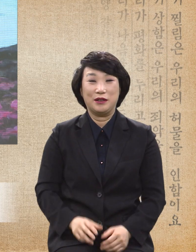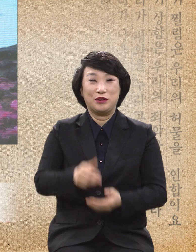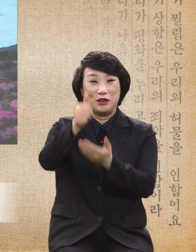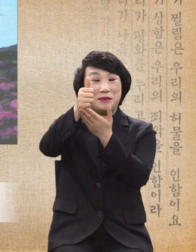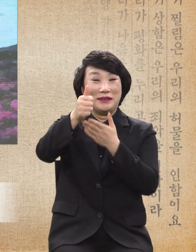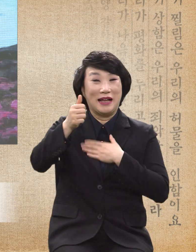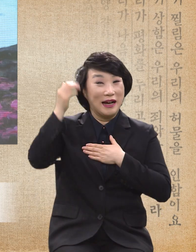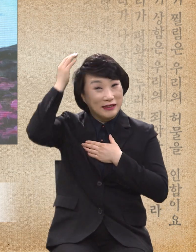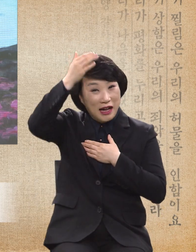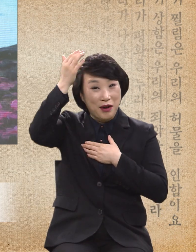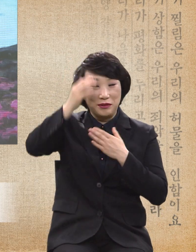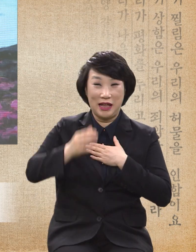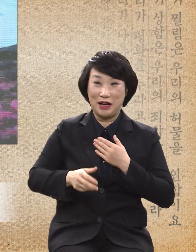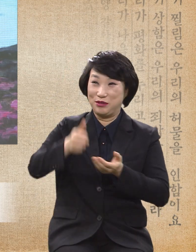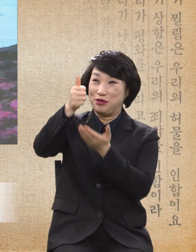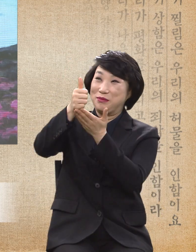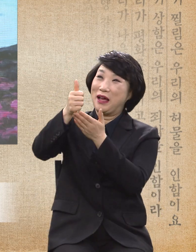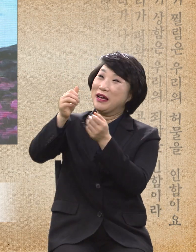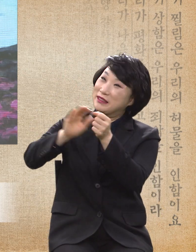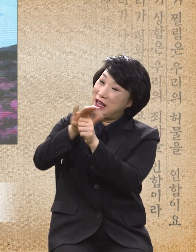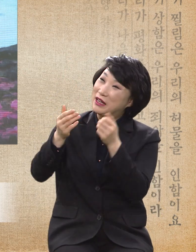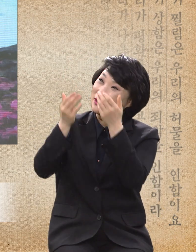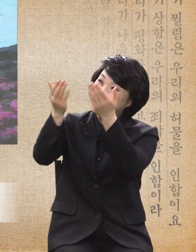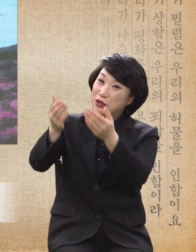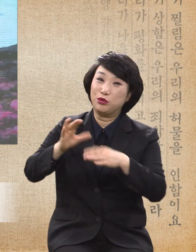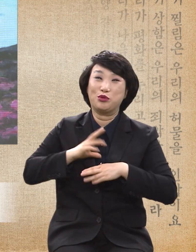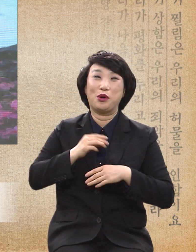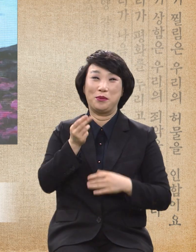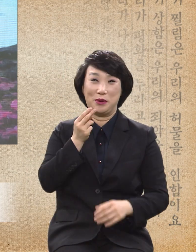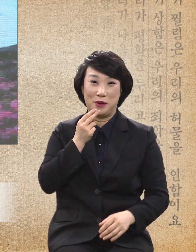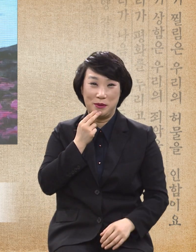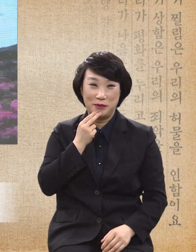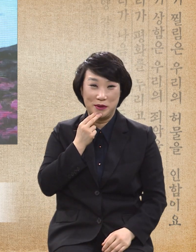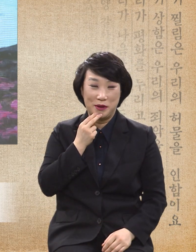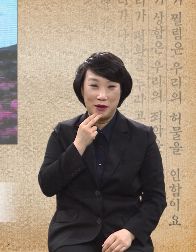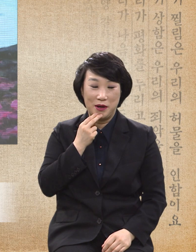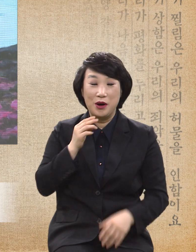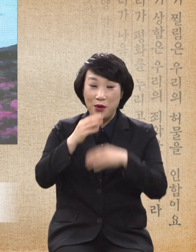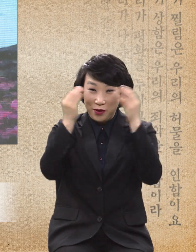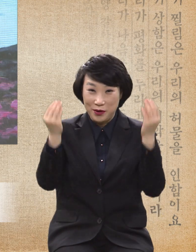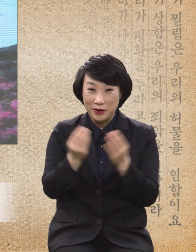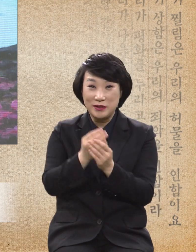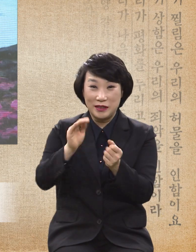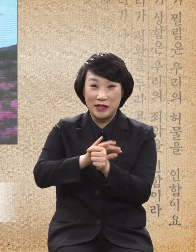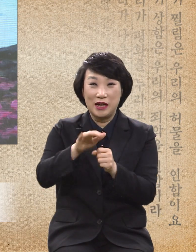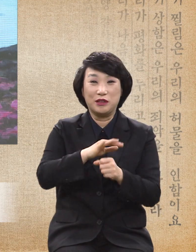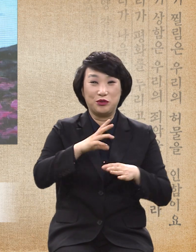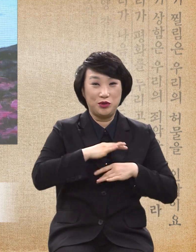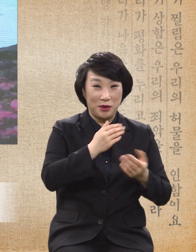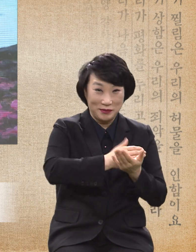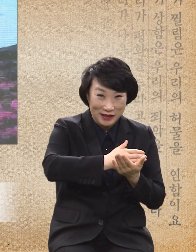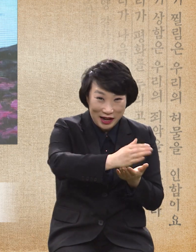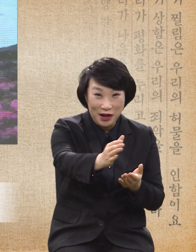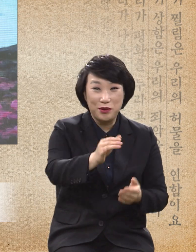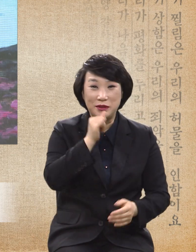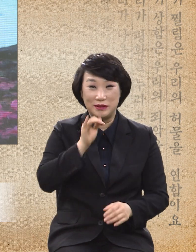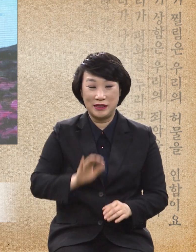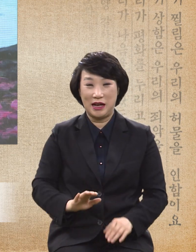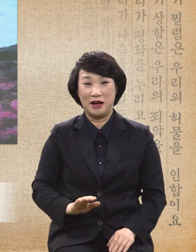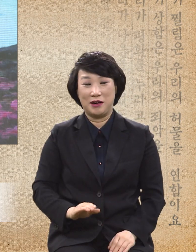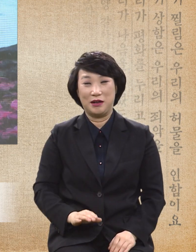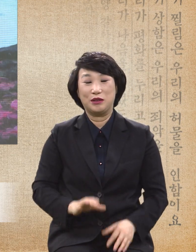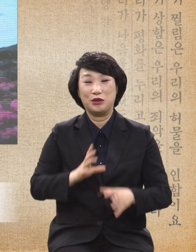주님이 날 사랑하고 내가 주님을 사랑하면 두려움이 없대. 온전한 사랑이 두려움을 내어 쫓나니